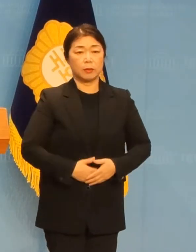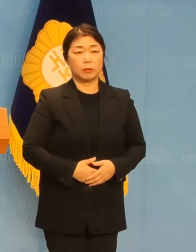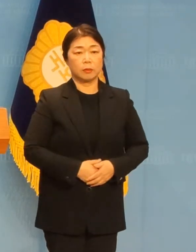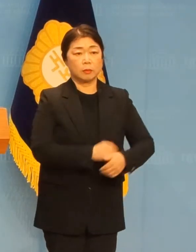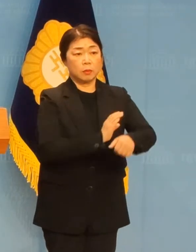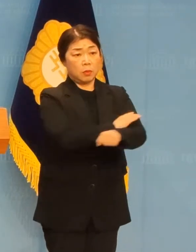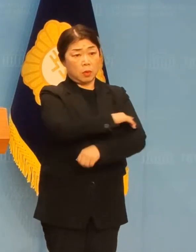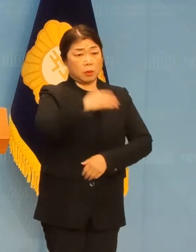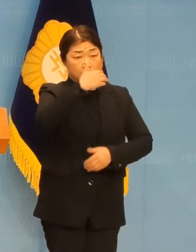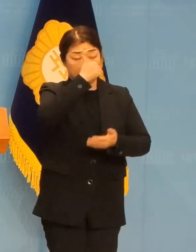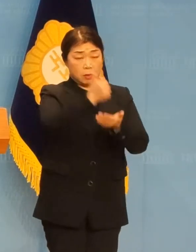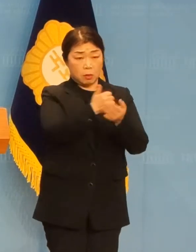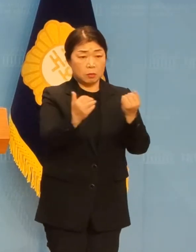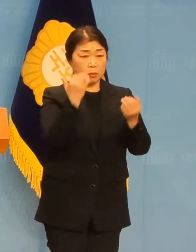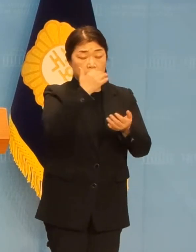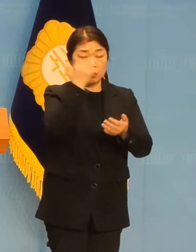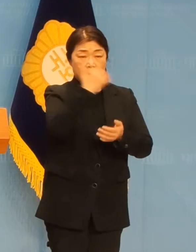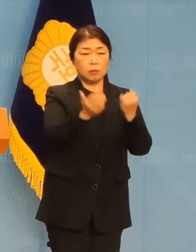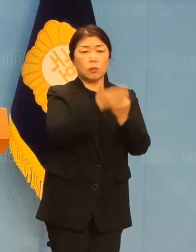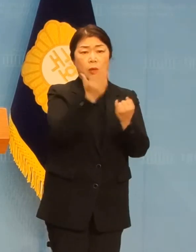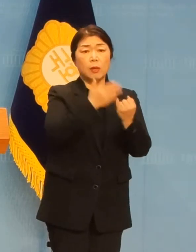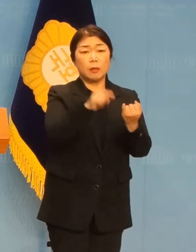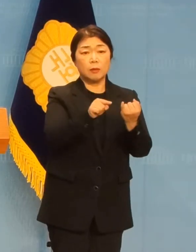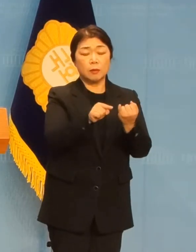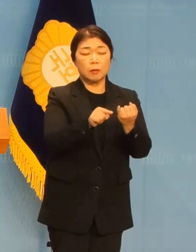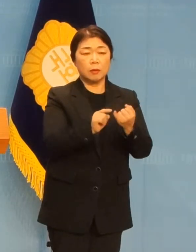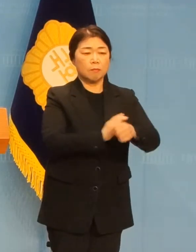성범죄를 권력형 입막음으로